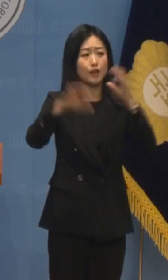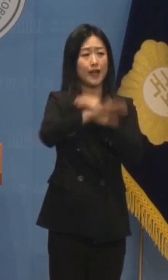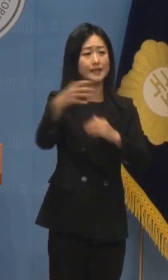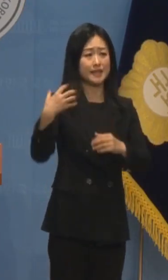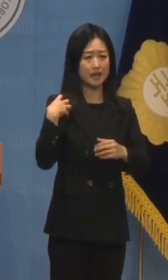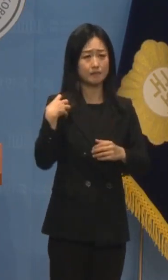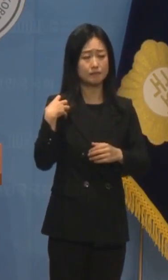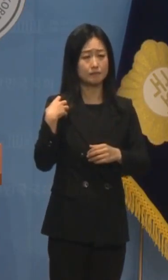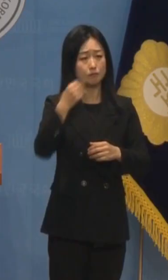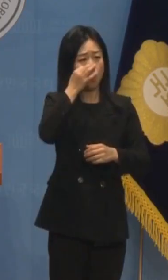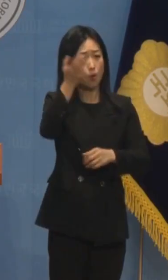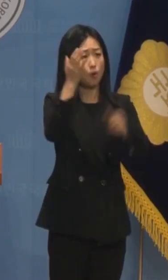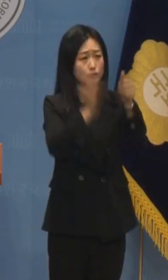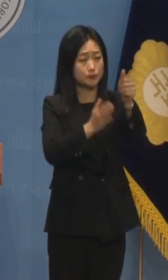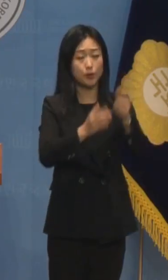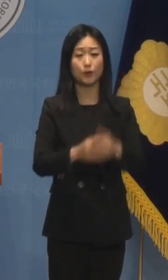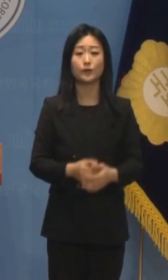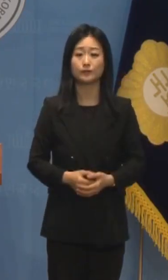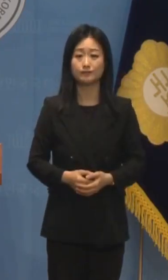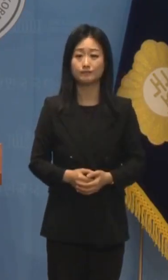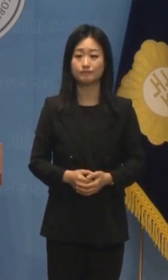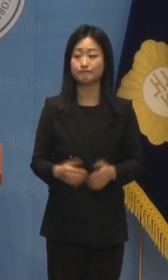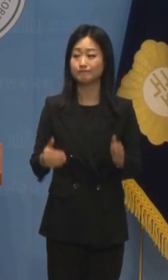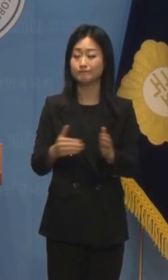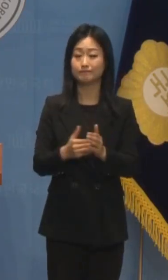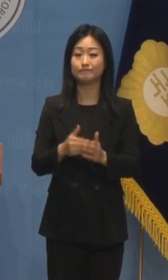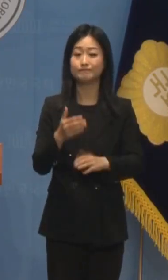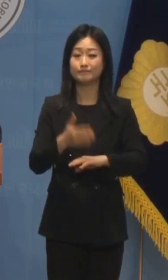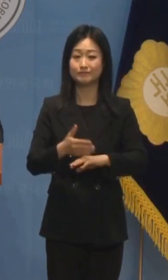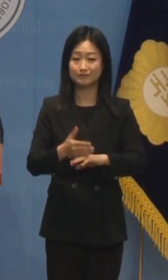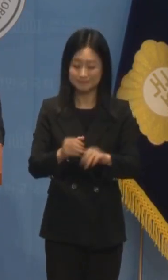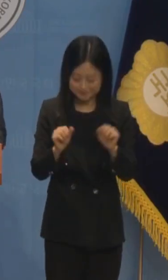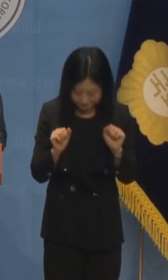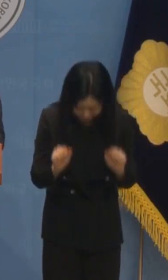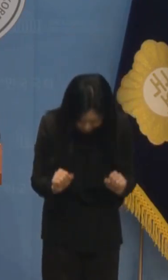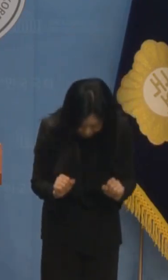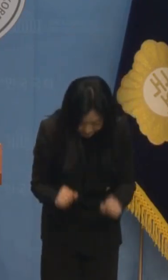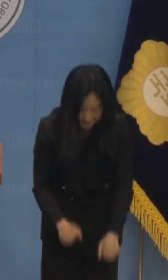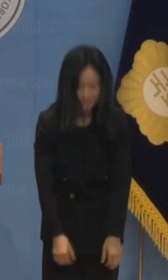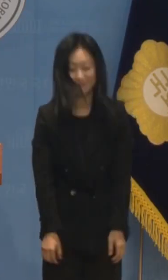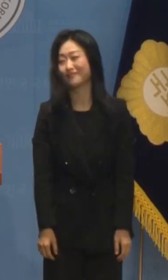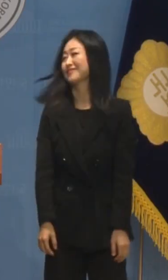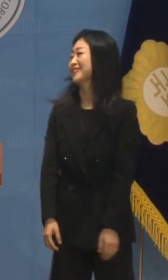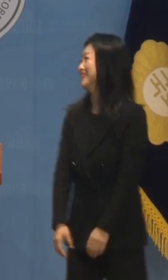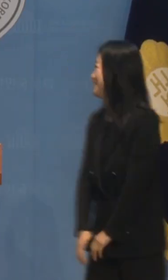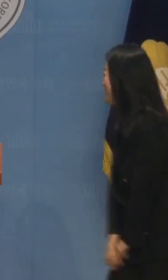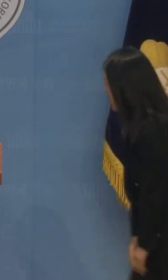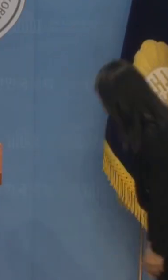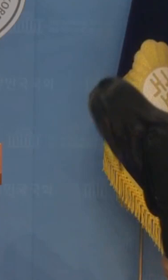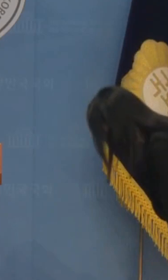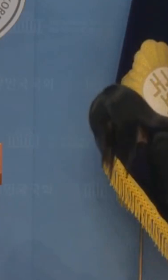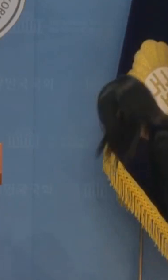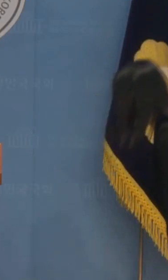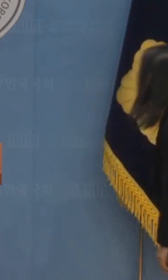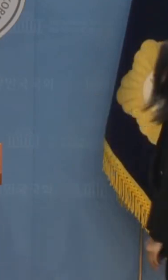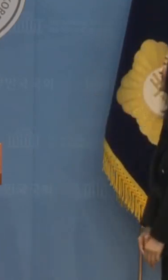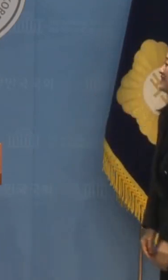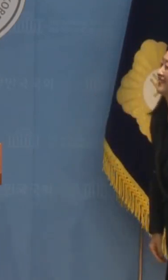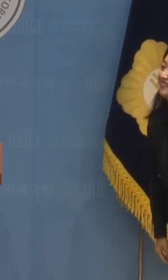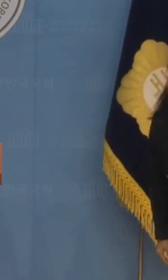책임을 다하는 것입니다. 이상입니다. 감사합니다. 고생했어요.